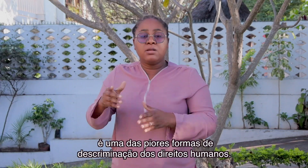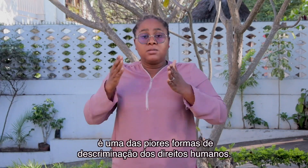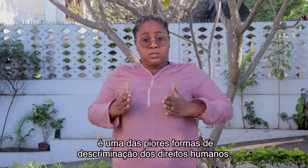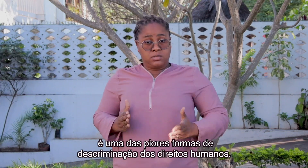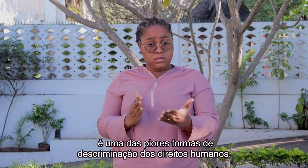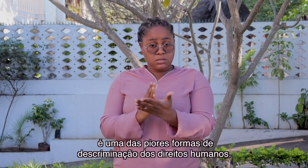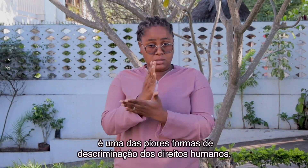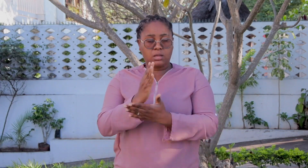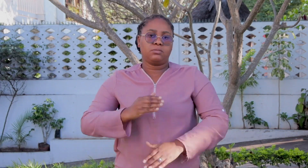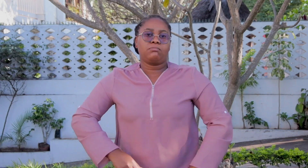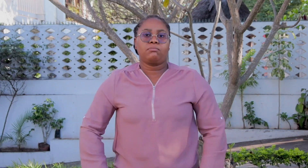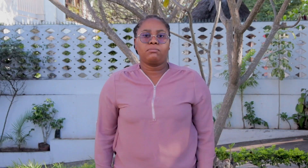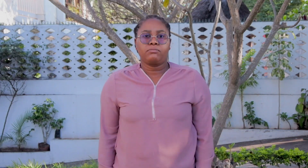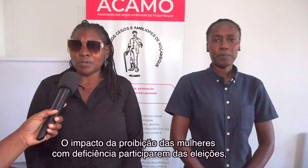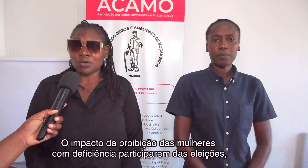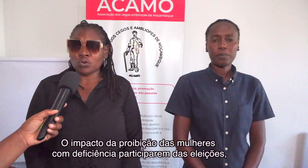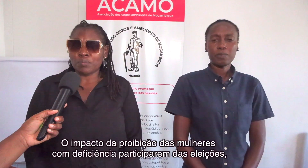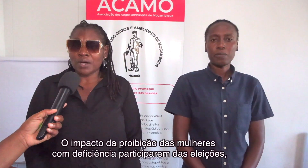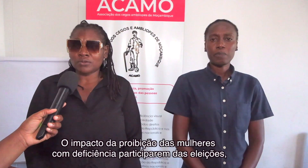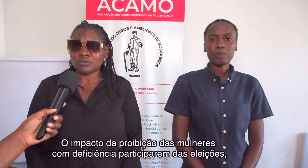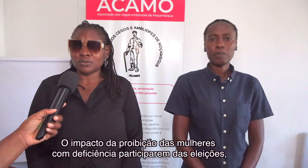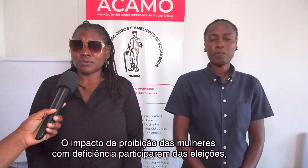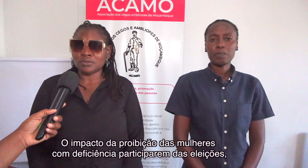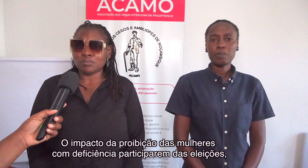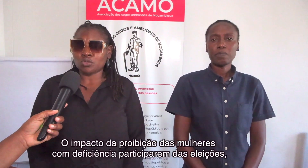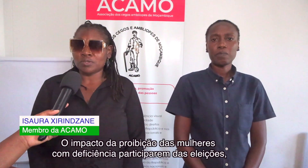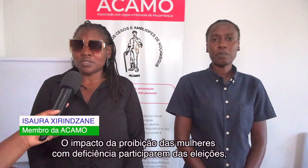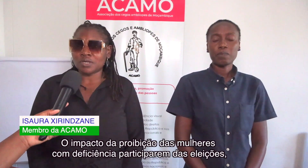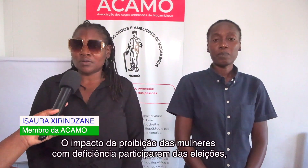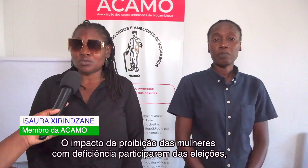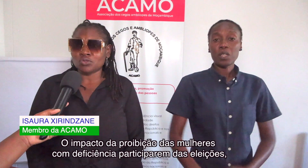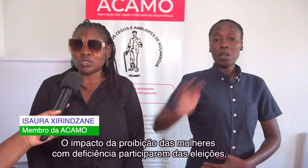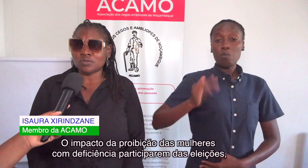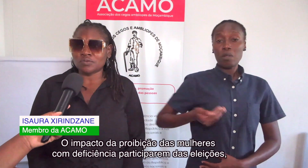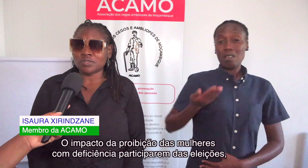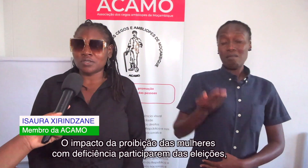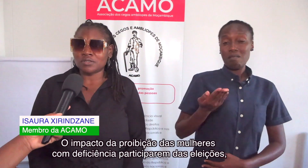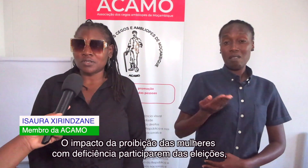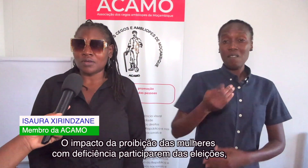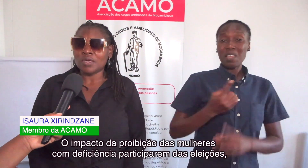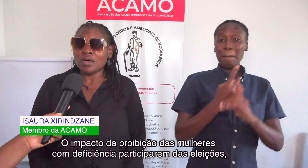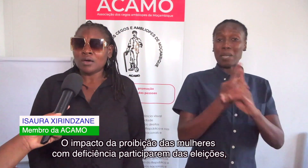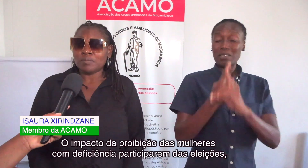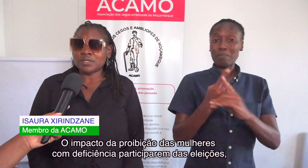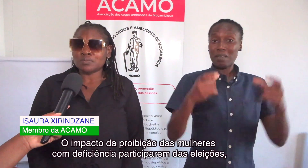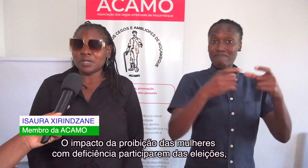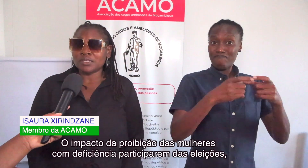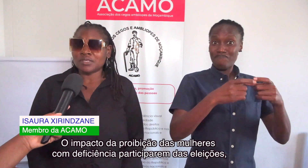humanos. Tem um impacto da proibição das mulheres com deficiência participarem das